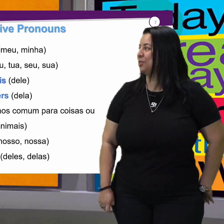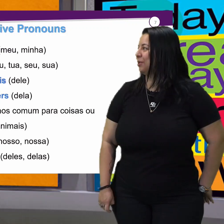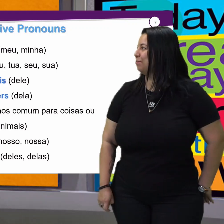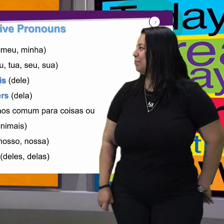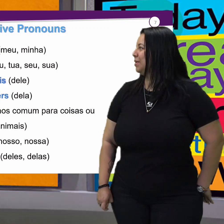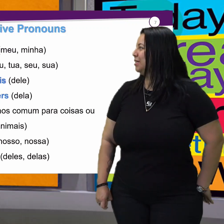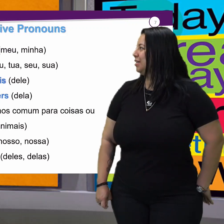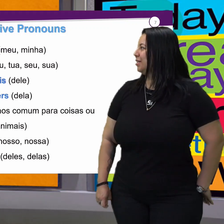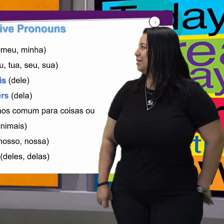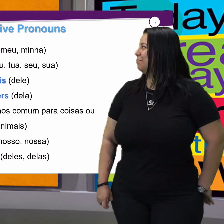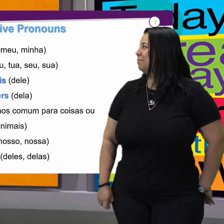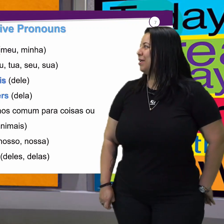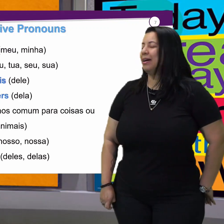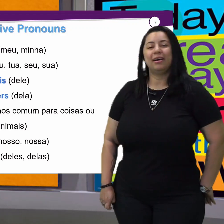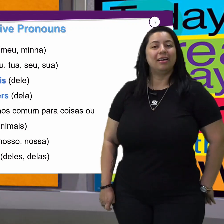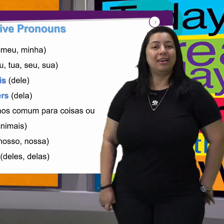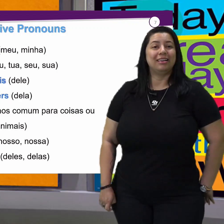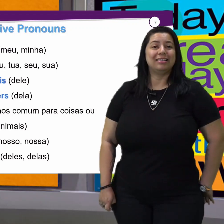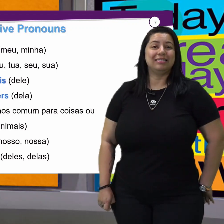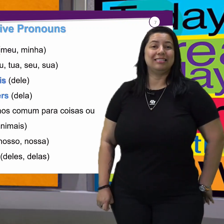é uma difícil, questão mesmo de vocês